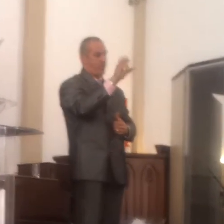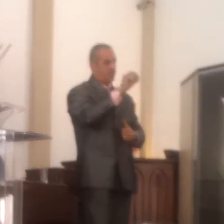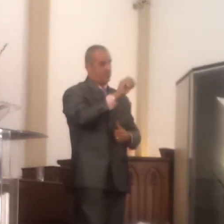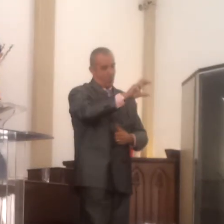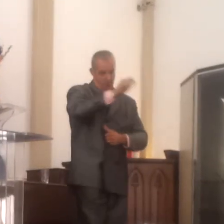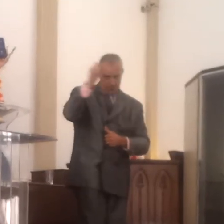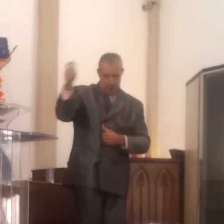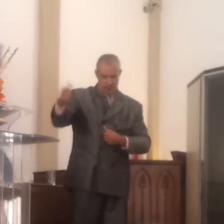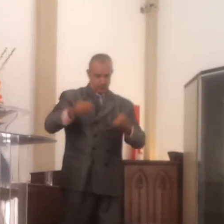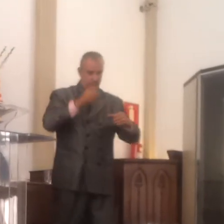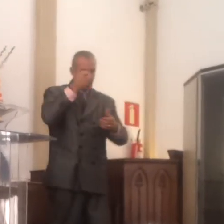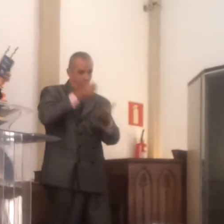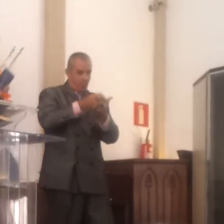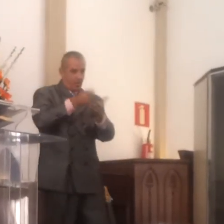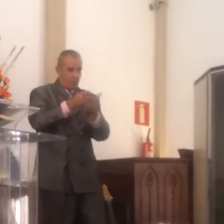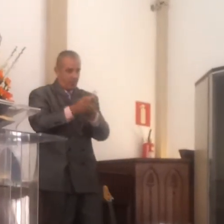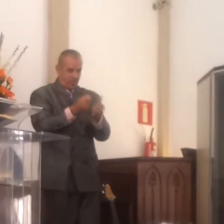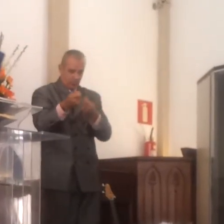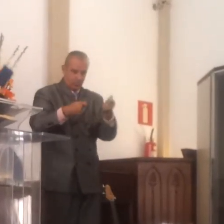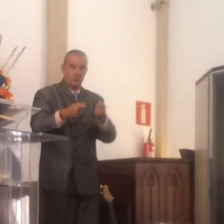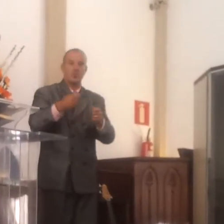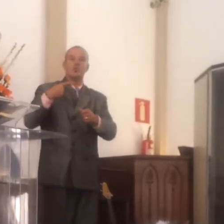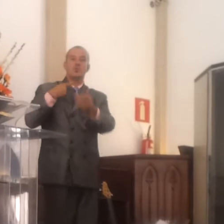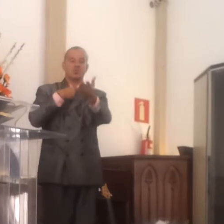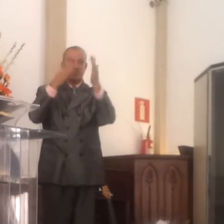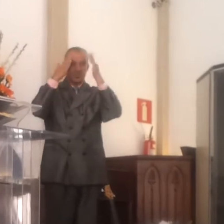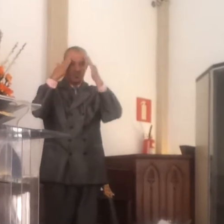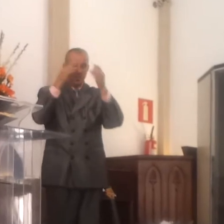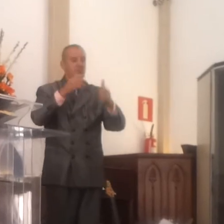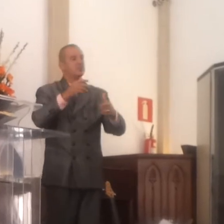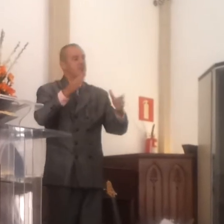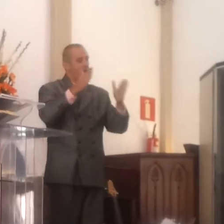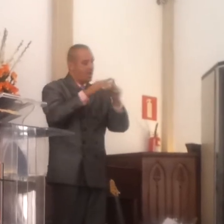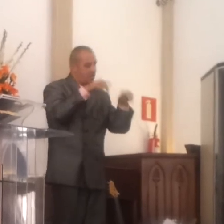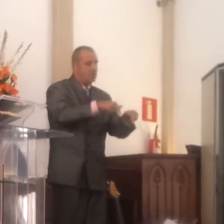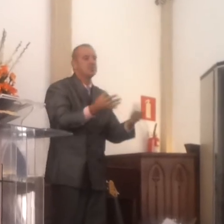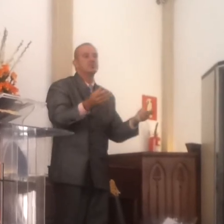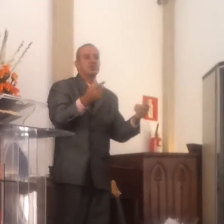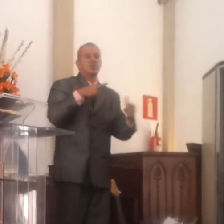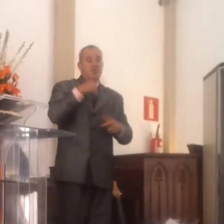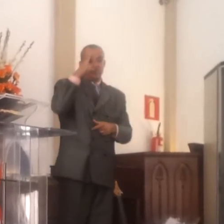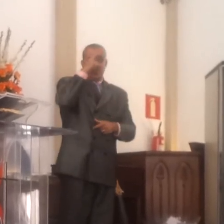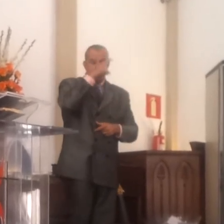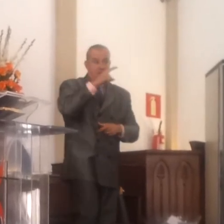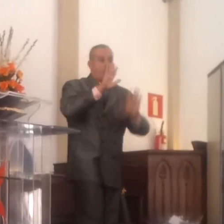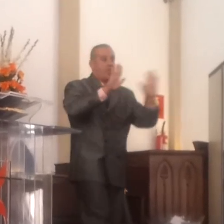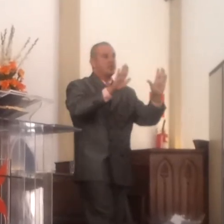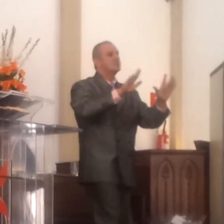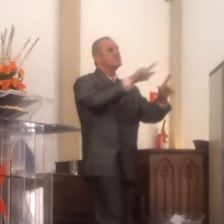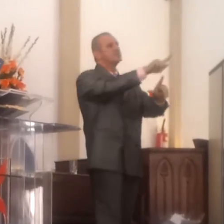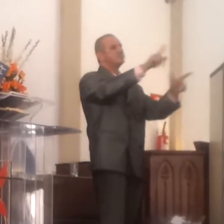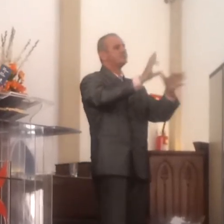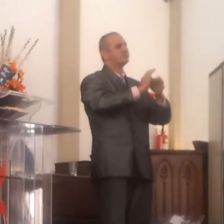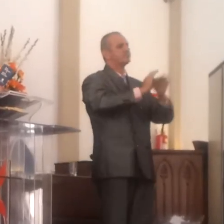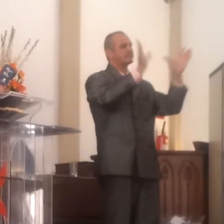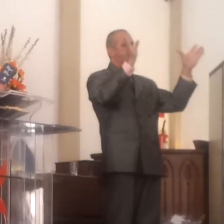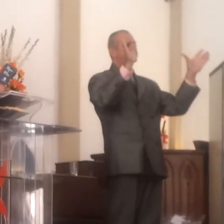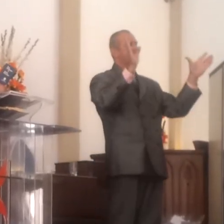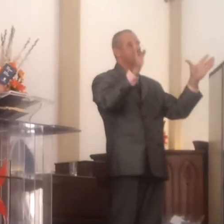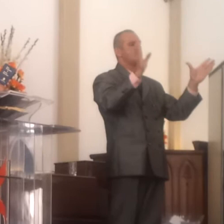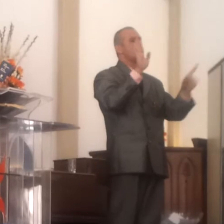exemplar desse. Nós já conversamos com o pastor, sabemos da situação da igreja no momento. Mas eu digo o seguinte, meus